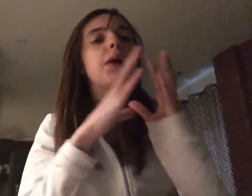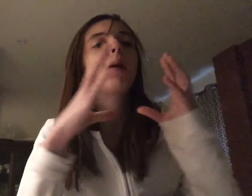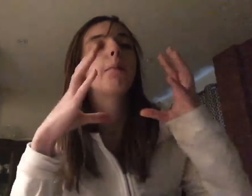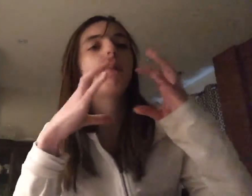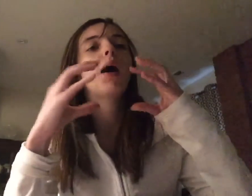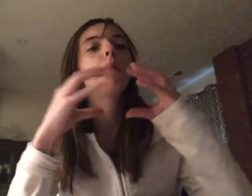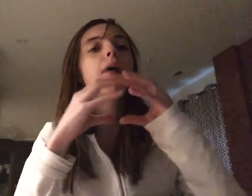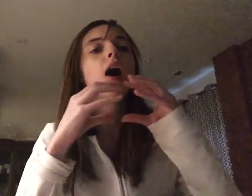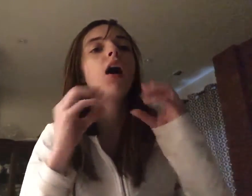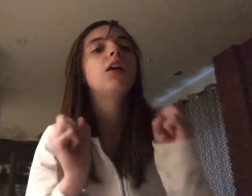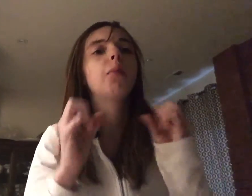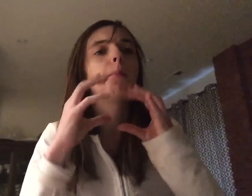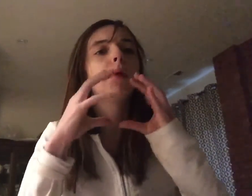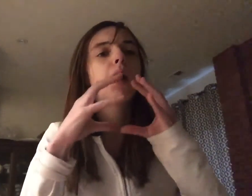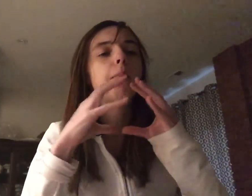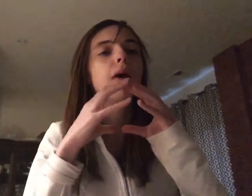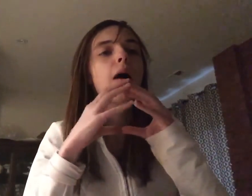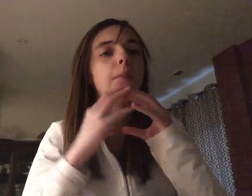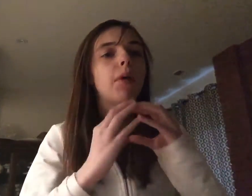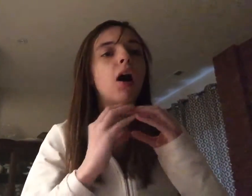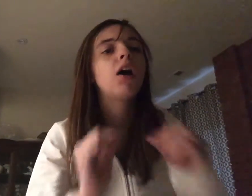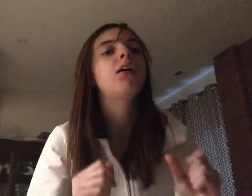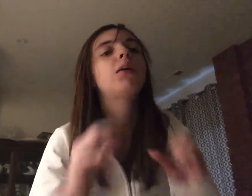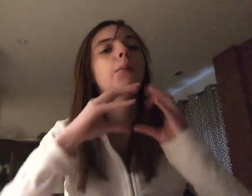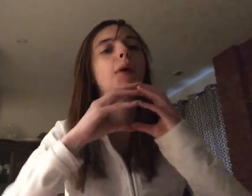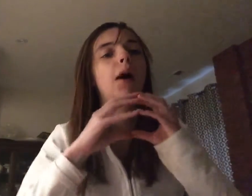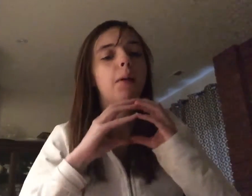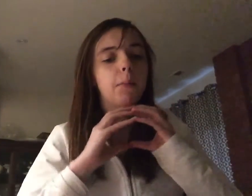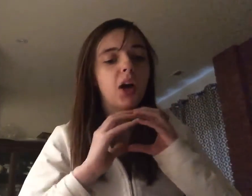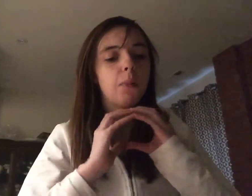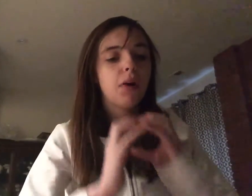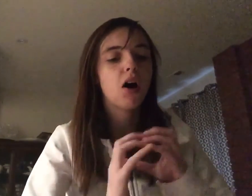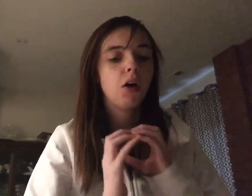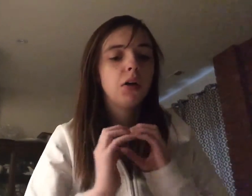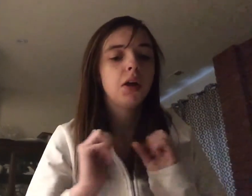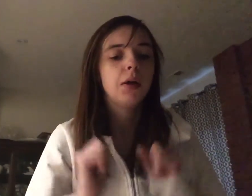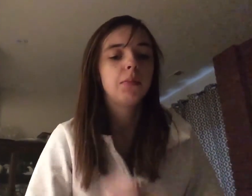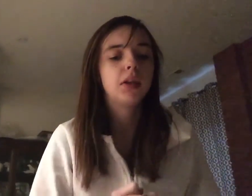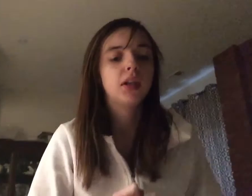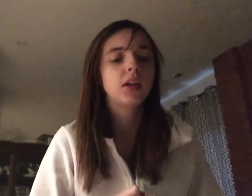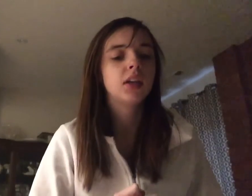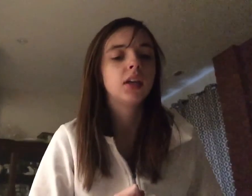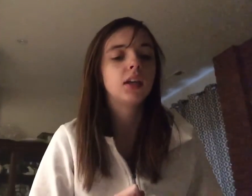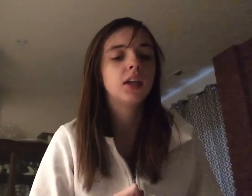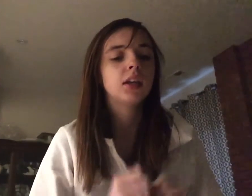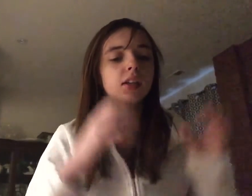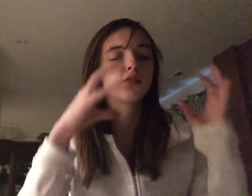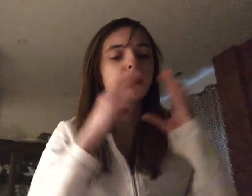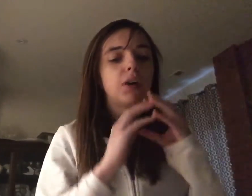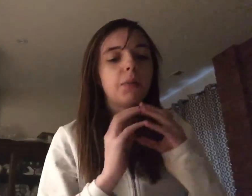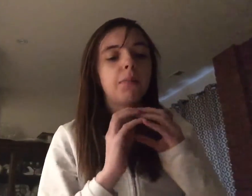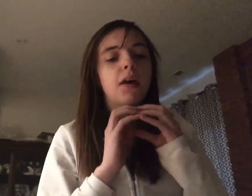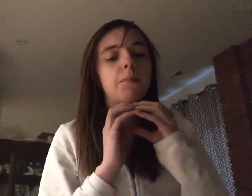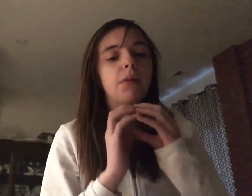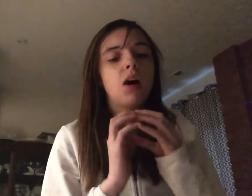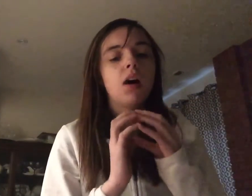Mr. Ba-ba-ball, ba-ba-ball, ba-ba-ball. B-E-E is for ba-ba-ball,